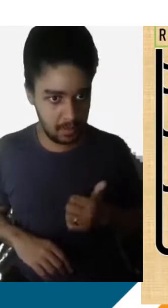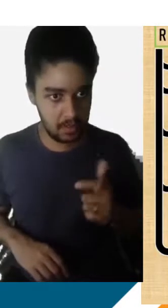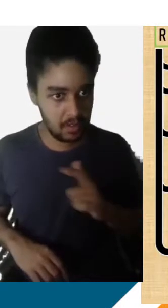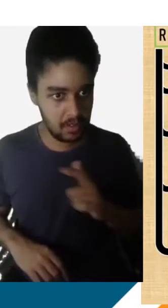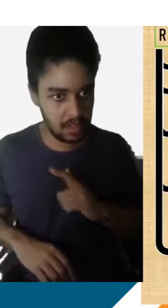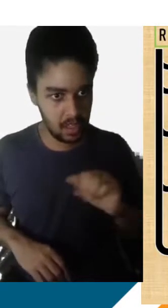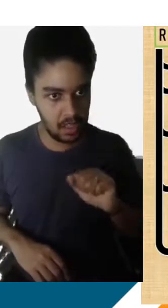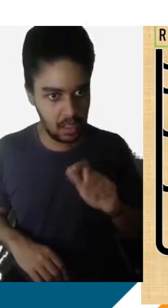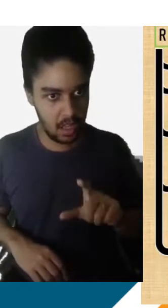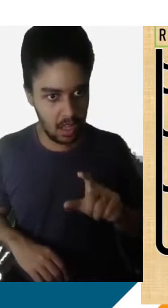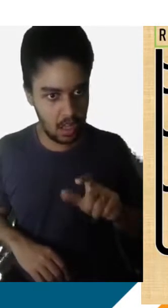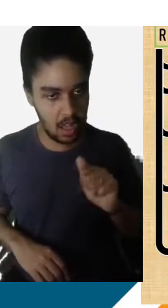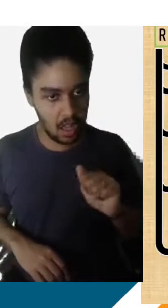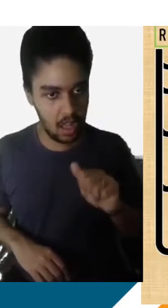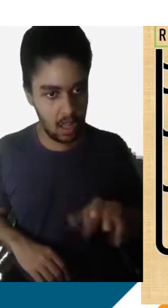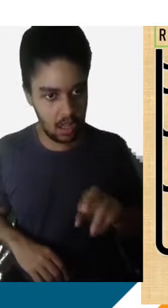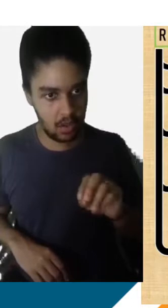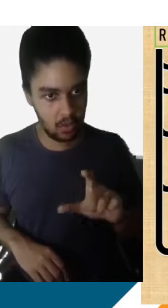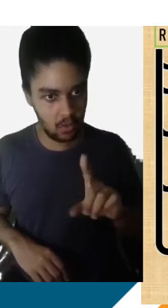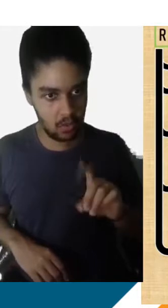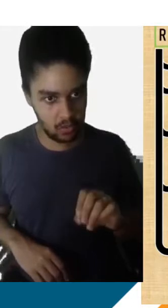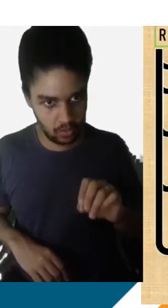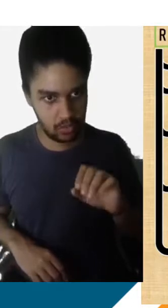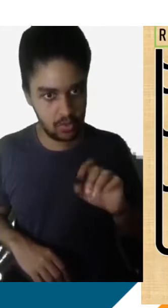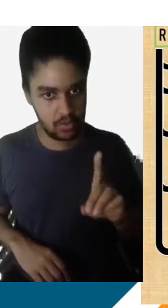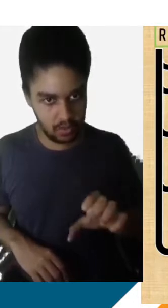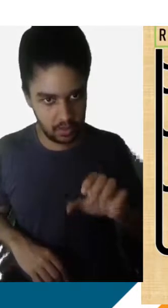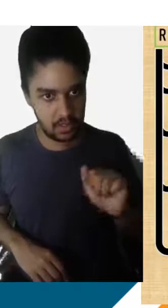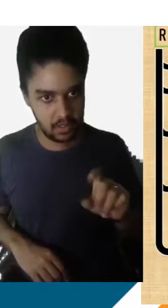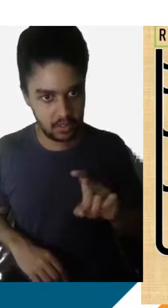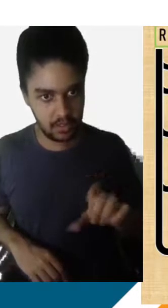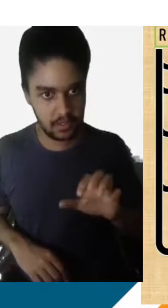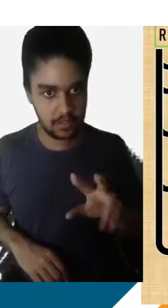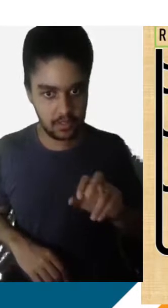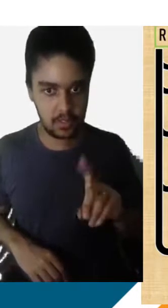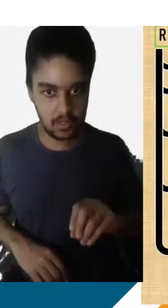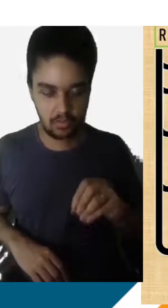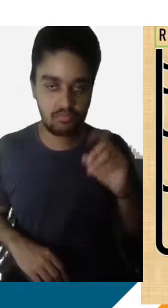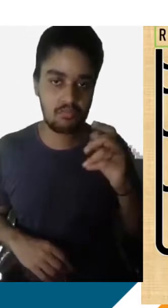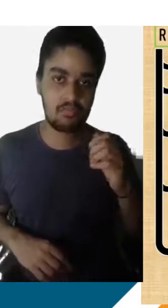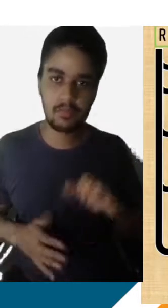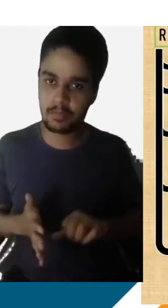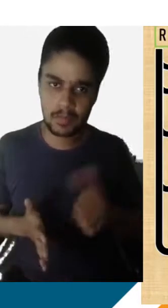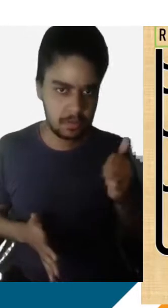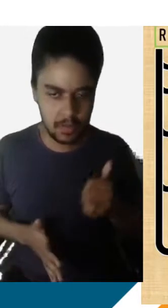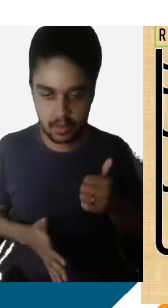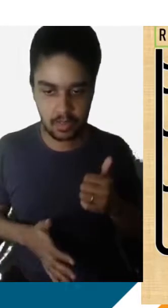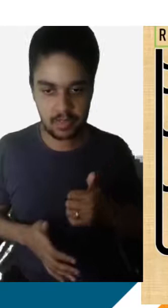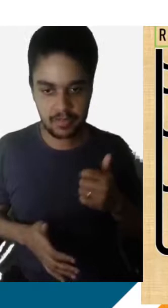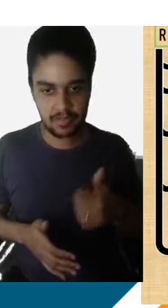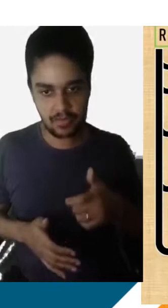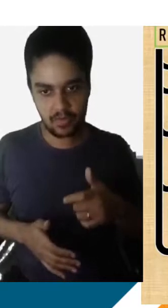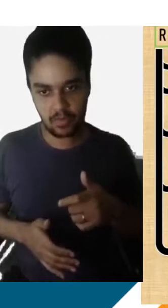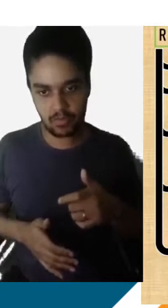primeiro lugar, né, eu trago o Haroldo de Azevedo, pioneiro, geógrafo pioneiro a classificar o relevo do Brasil.